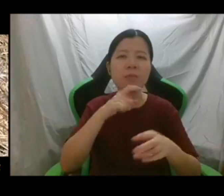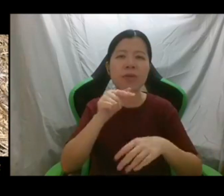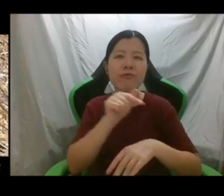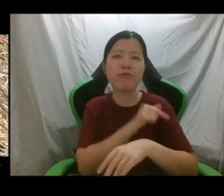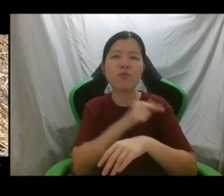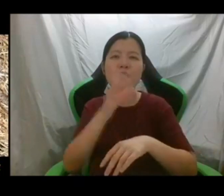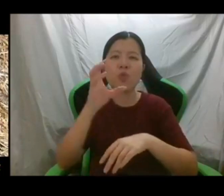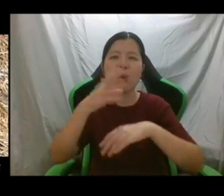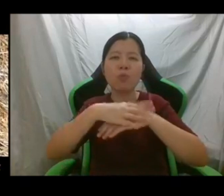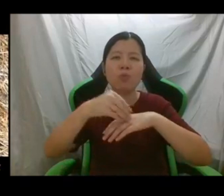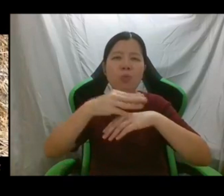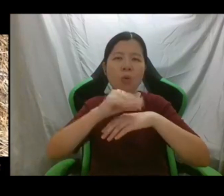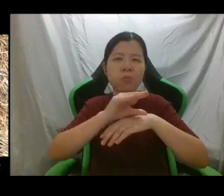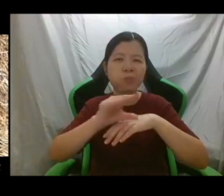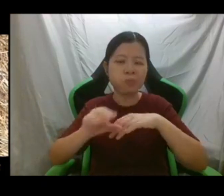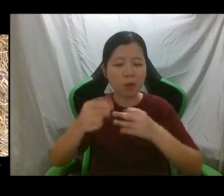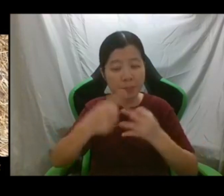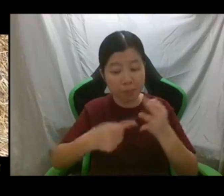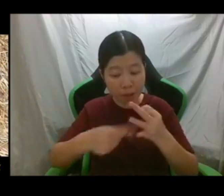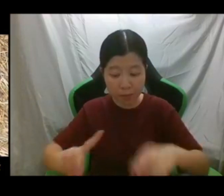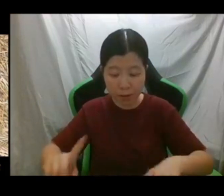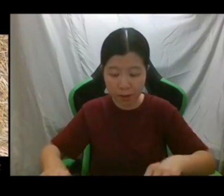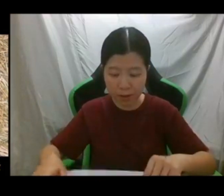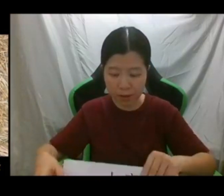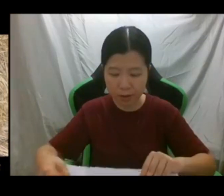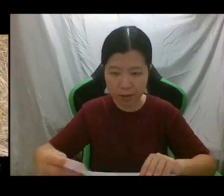毛，稱為鬃毛。